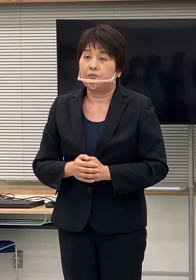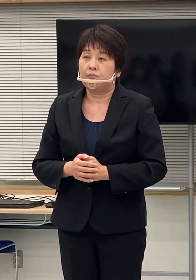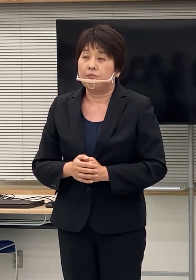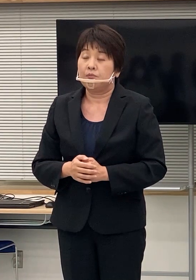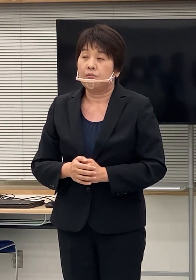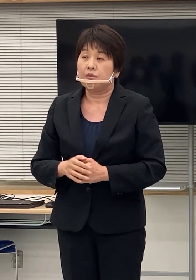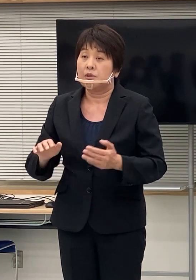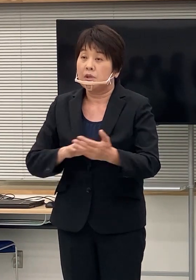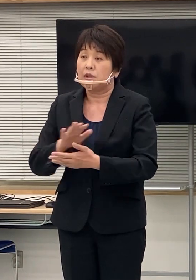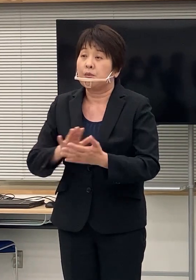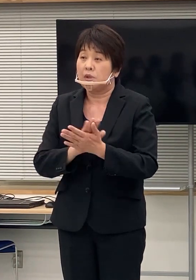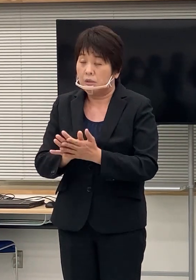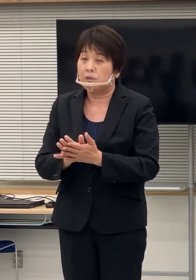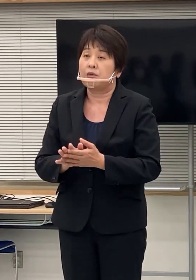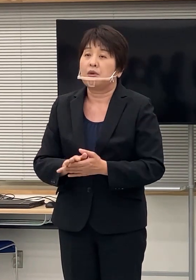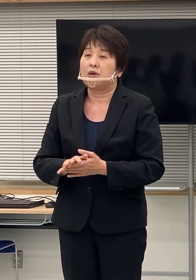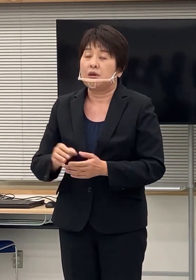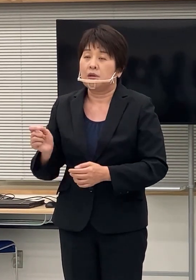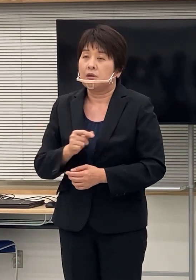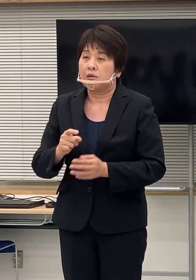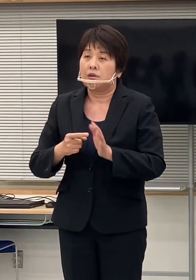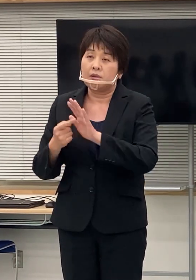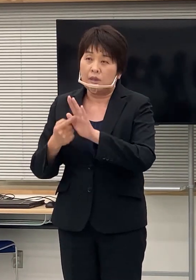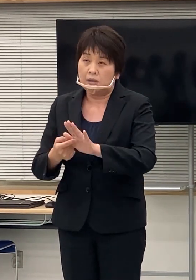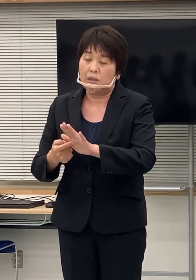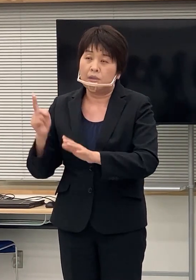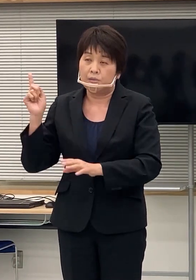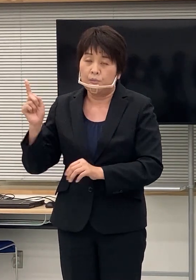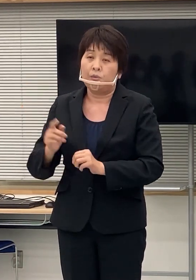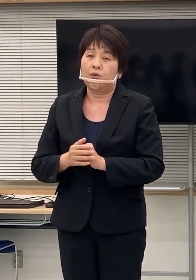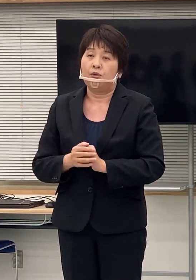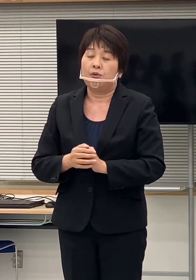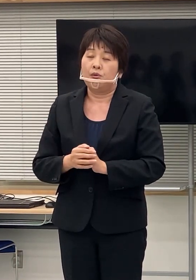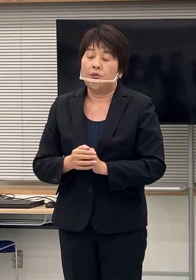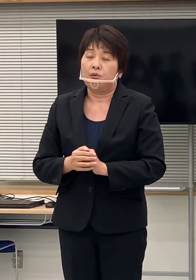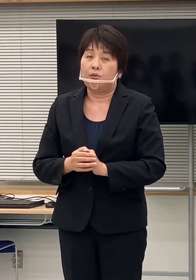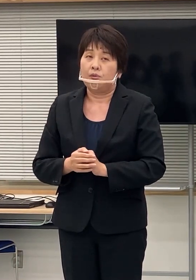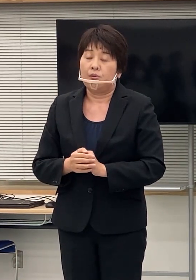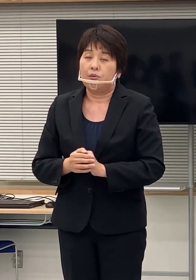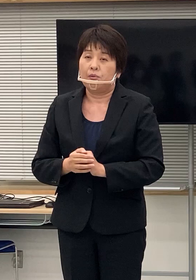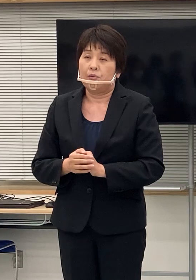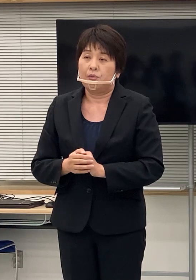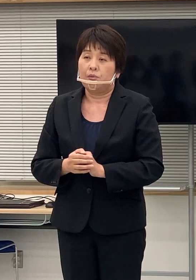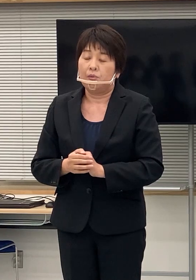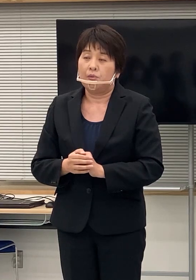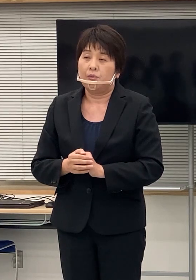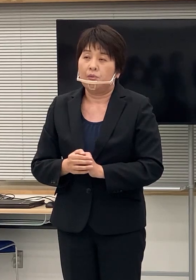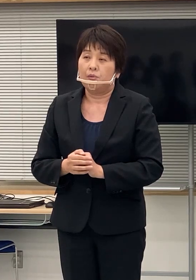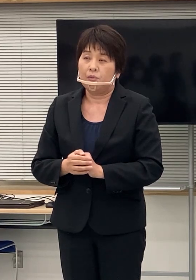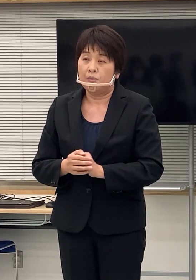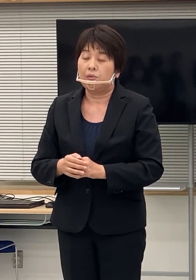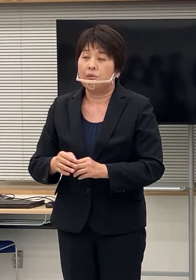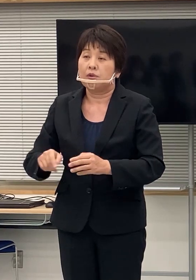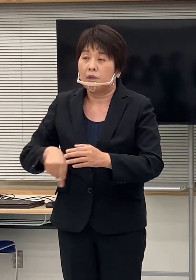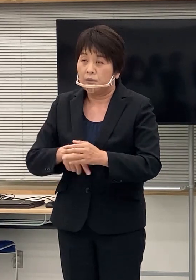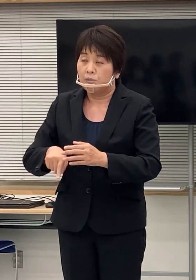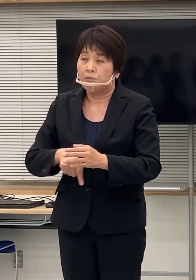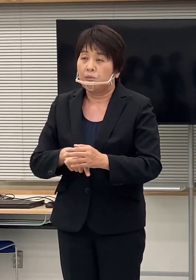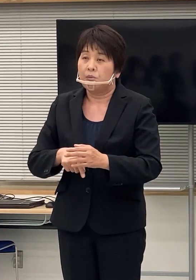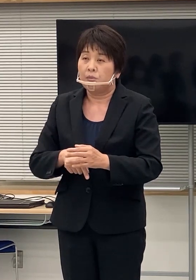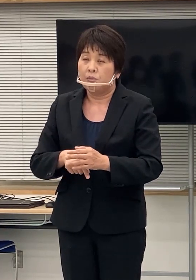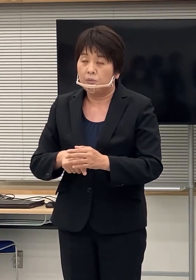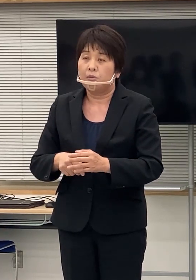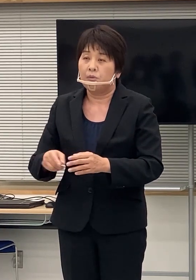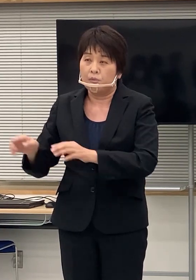では緊急事態宣言の下、緊急事態措置を実施をし